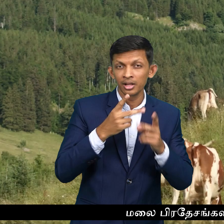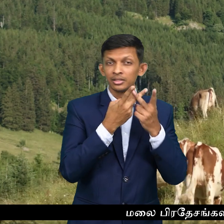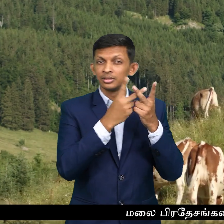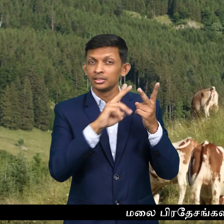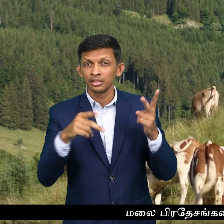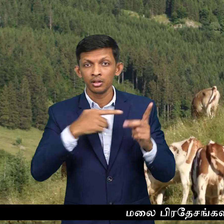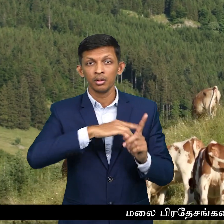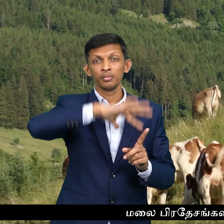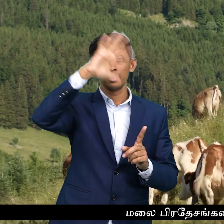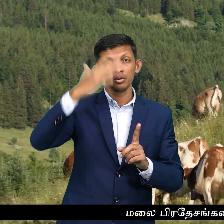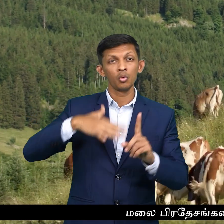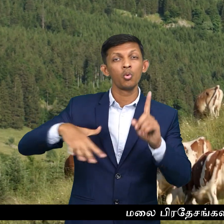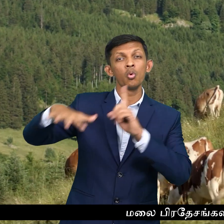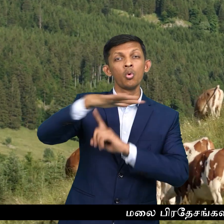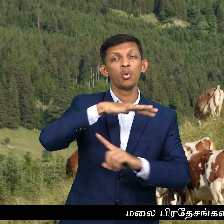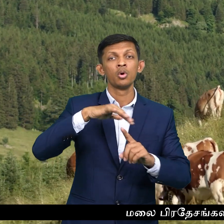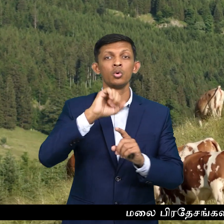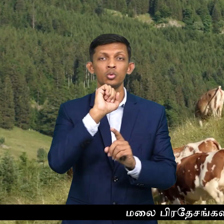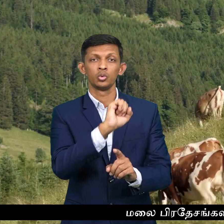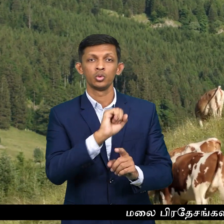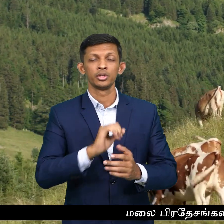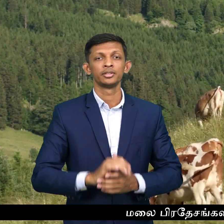மலை பிரதேசங்களில் வாழும் விலங்குகள்.